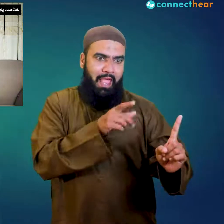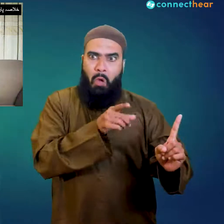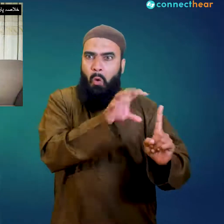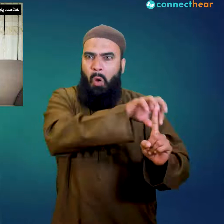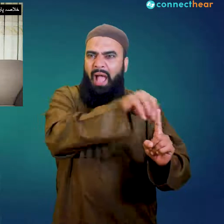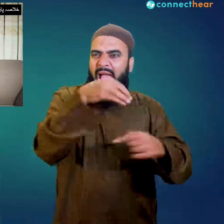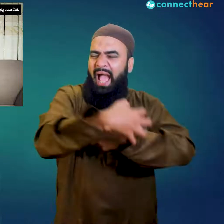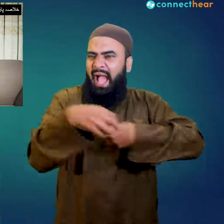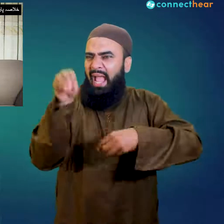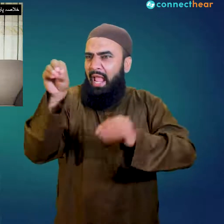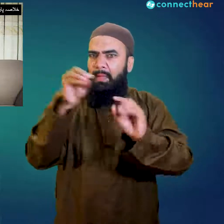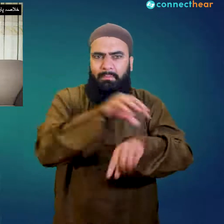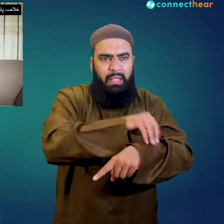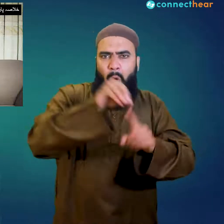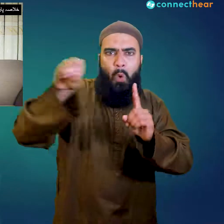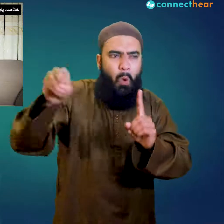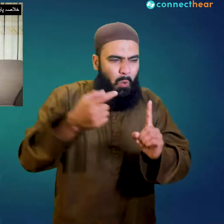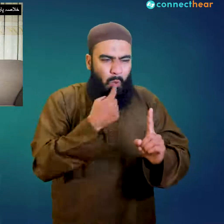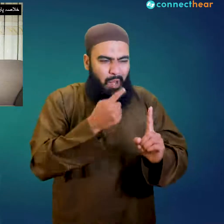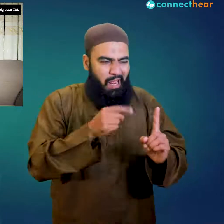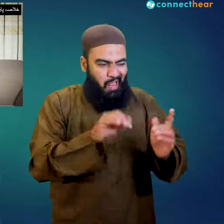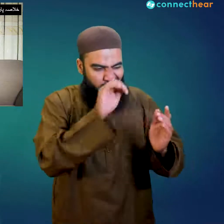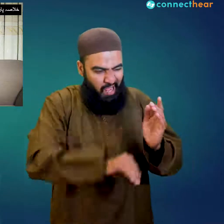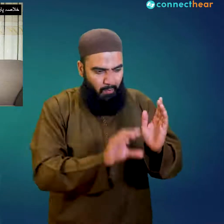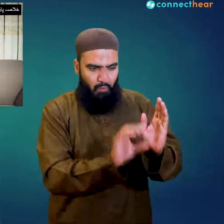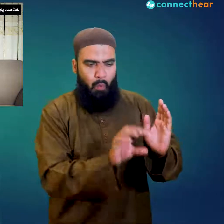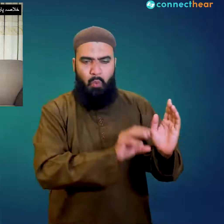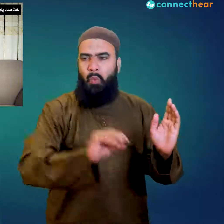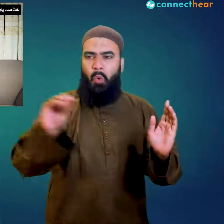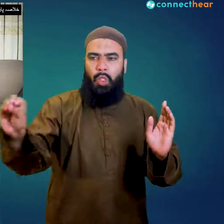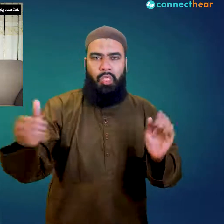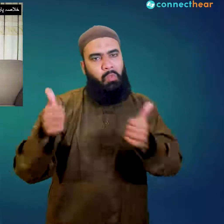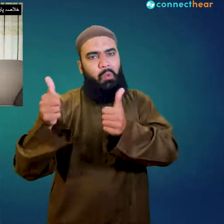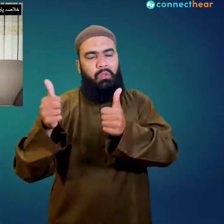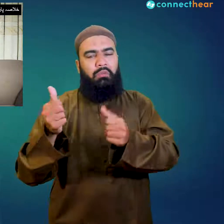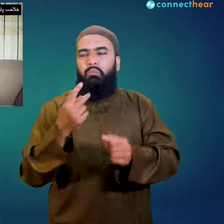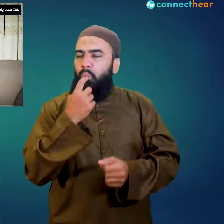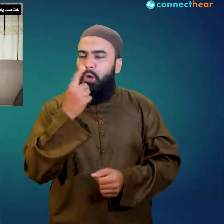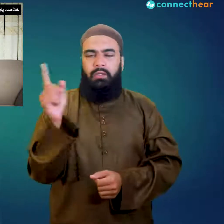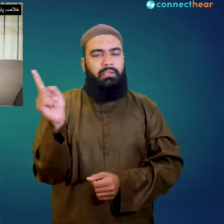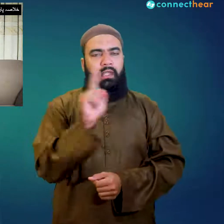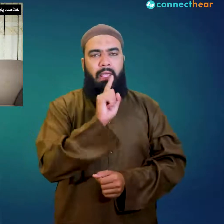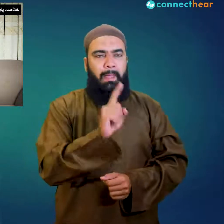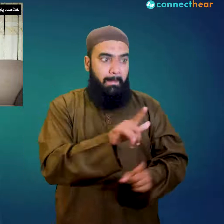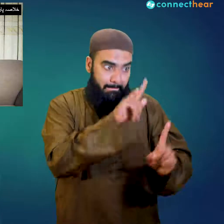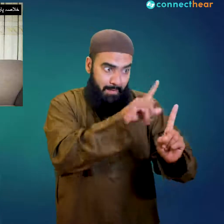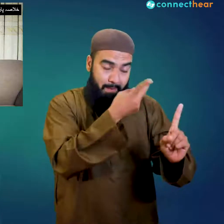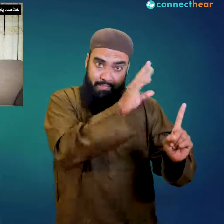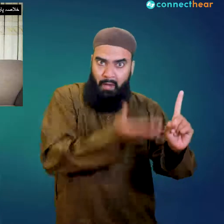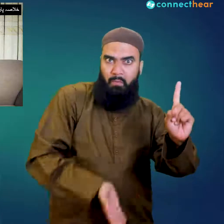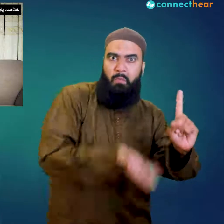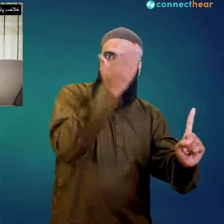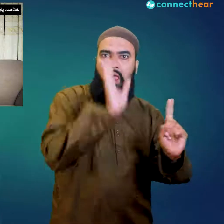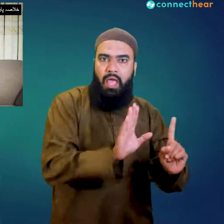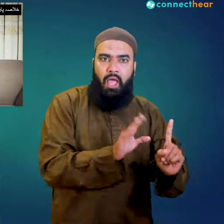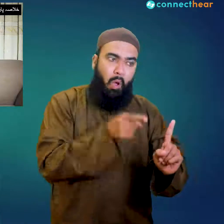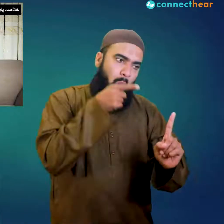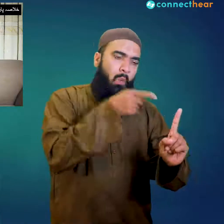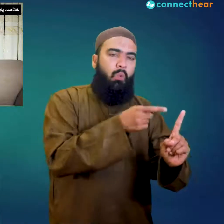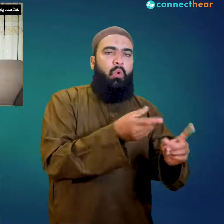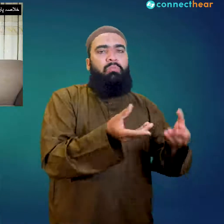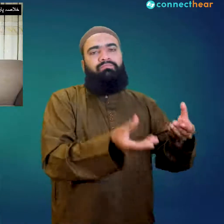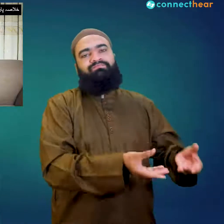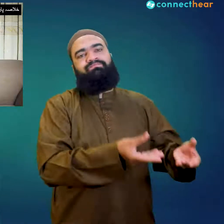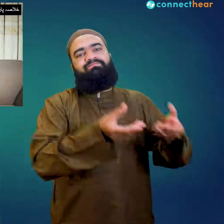مقدم رکھا جائے۔ جب تک اپنی محبوب چیز اللہ کی راہ میں خرچ نہیں کی جائے گی، اس آیت مبارکہ کے حوالے